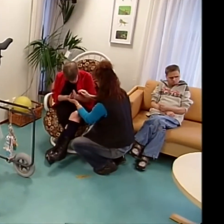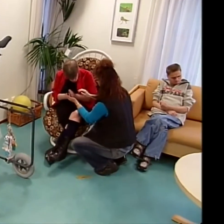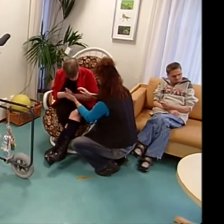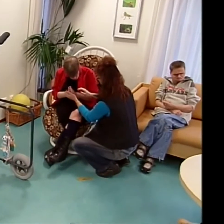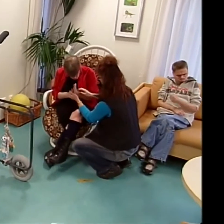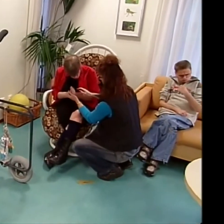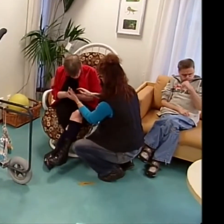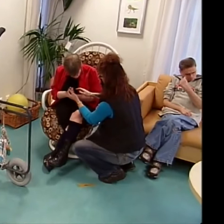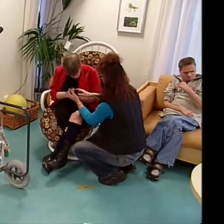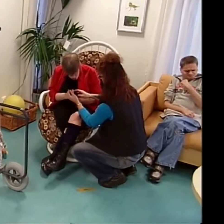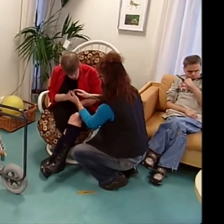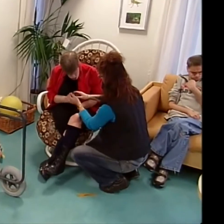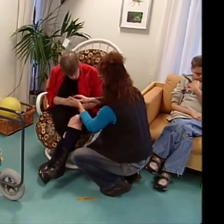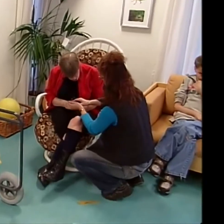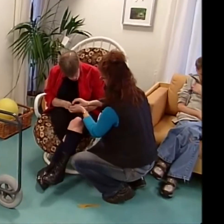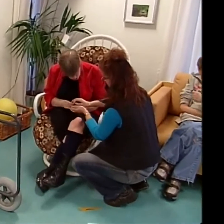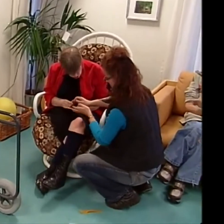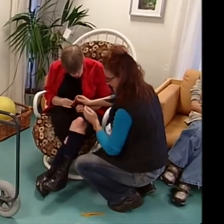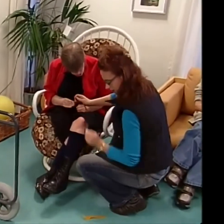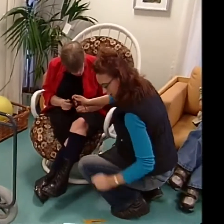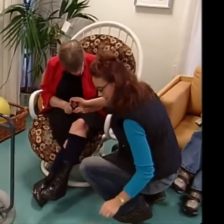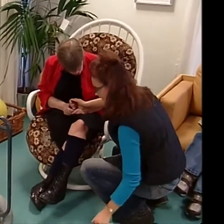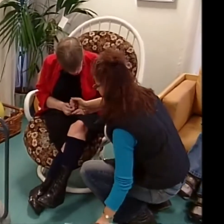geval zijn dat de kralen die ik laat voelen.